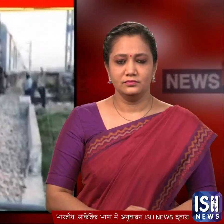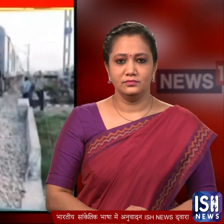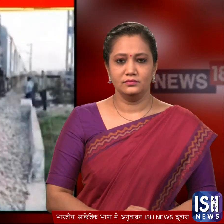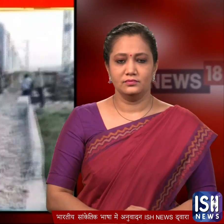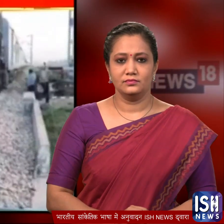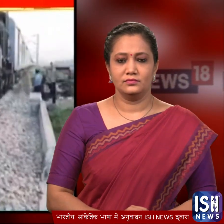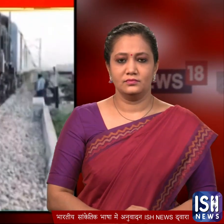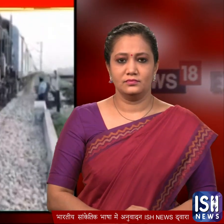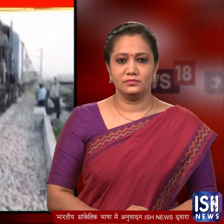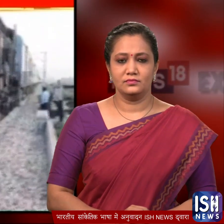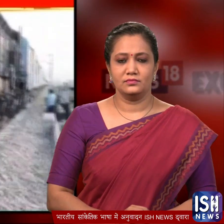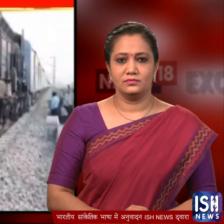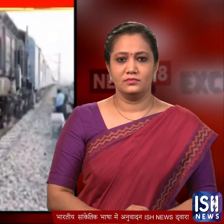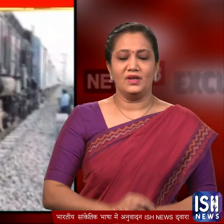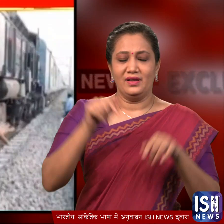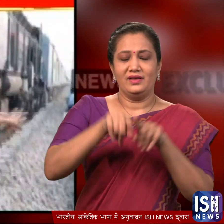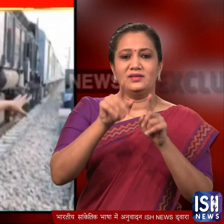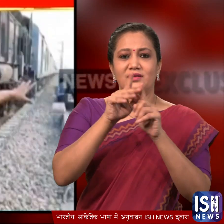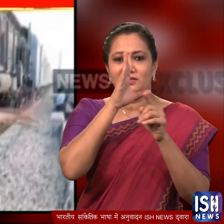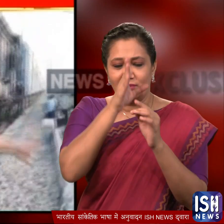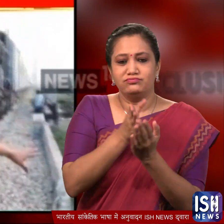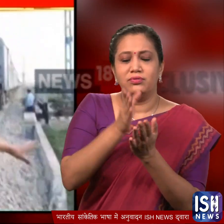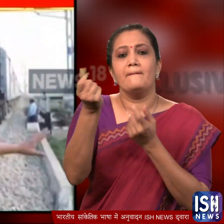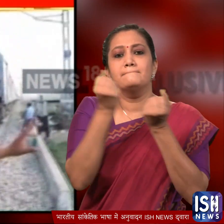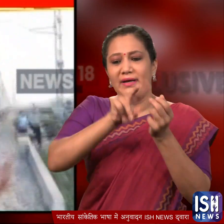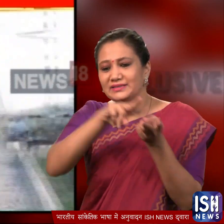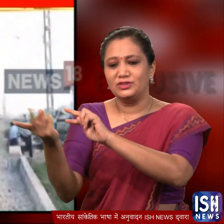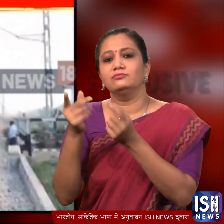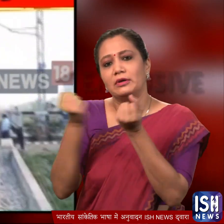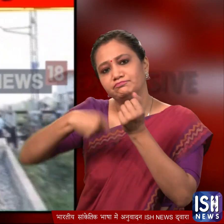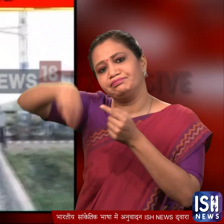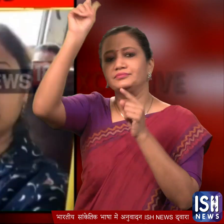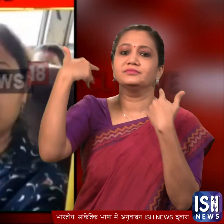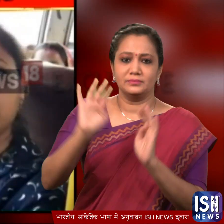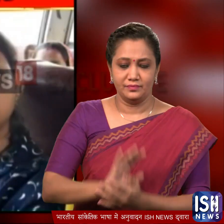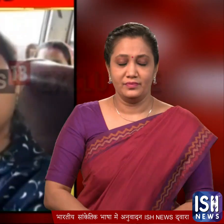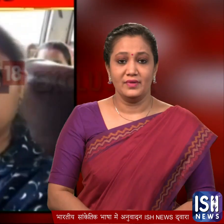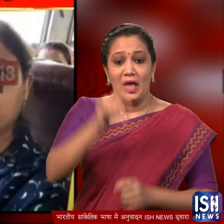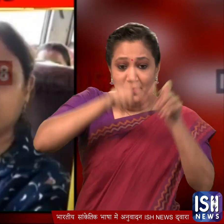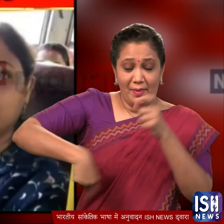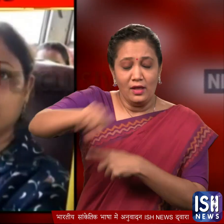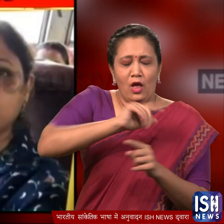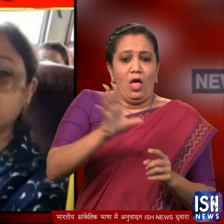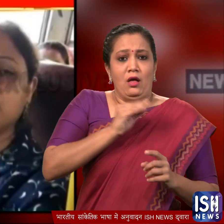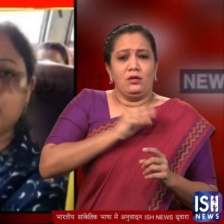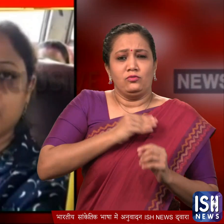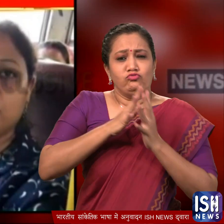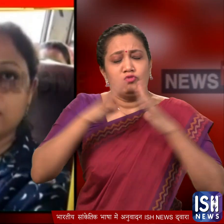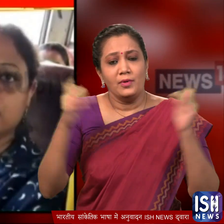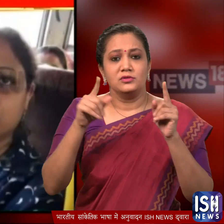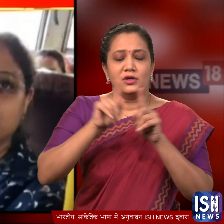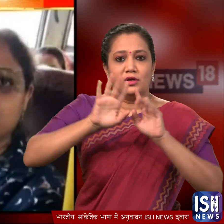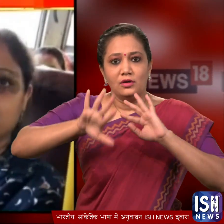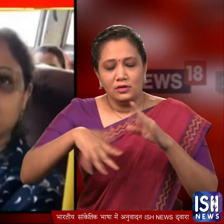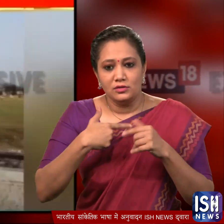बोगियों में जो यात्री थे उनको रेलवे विभाग ने यहां से रोडवेज की बस के मार्फत से भेजा है। ट्रेन में सवार यात्री इस कदर घबरा गए